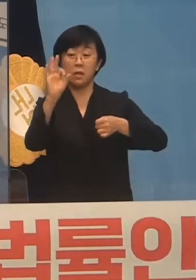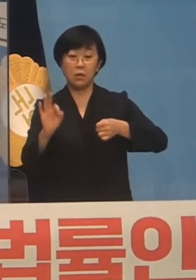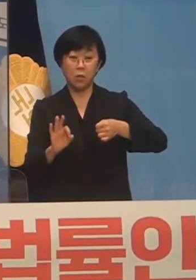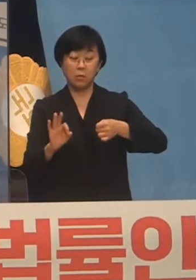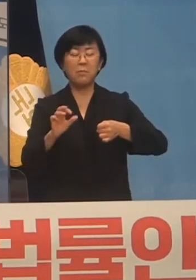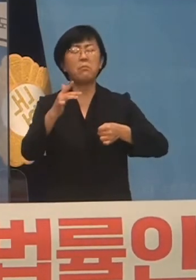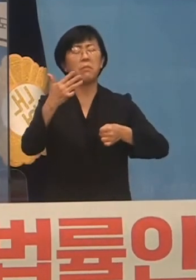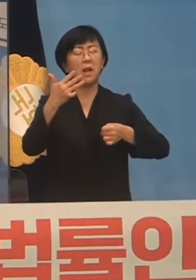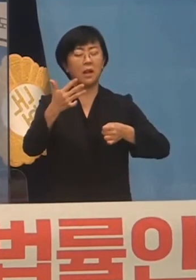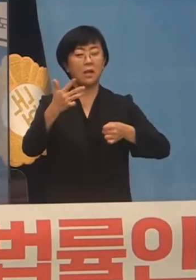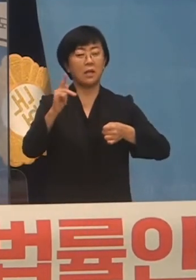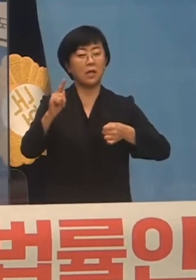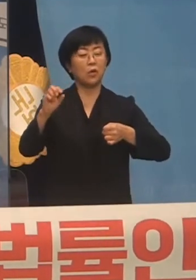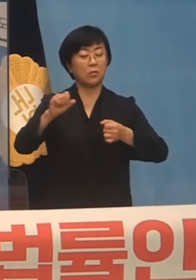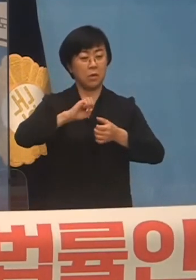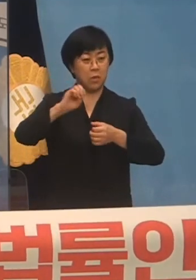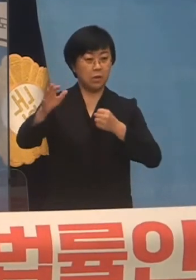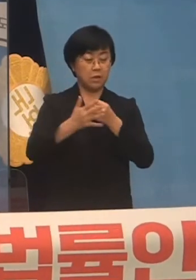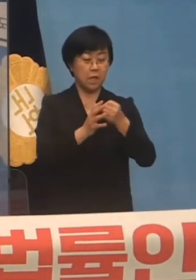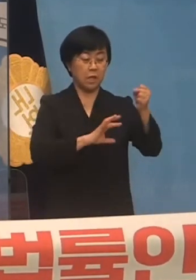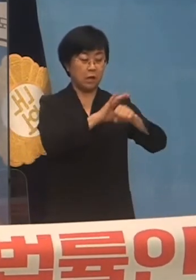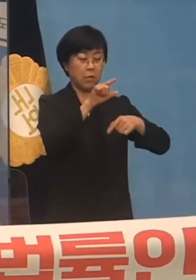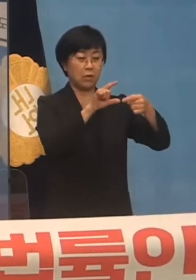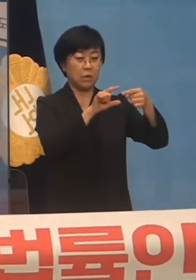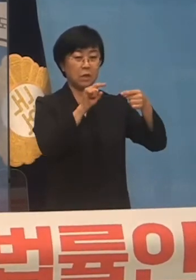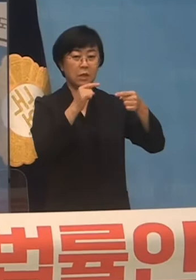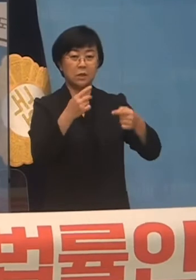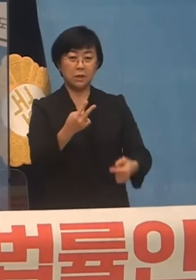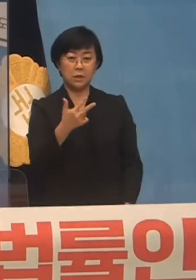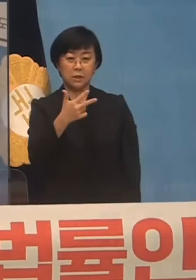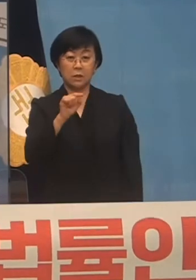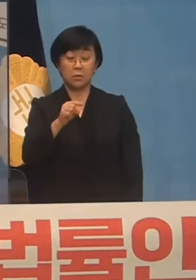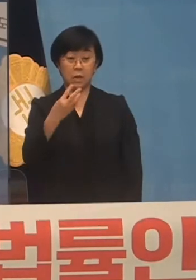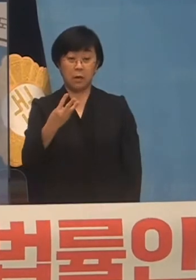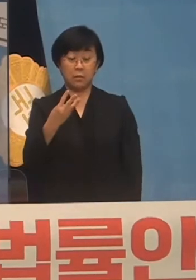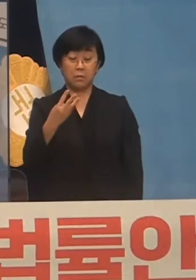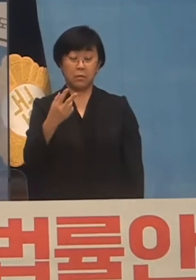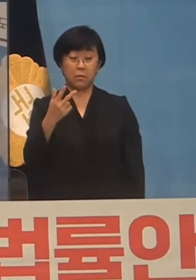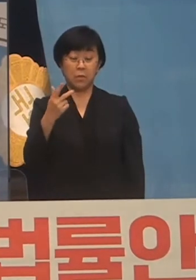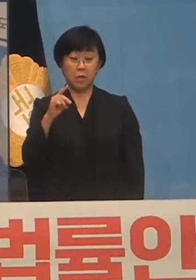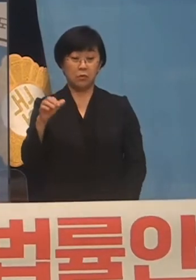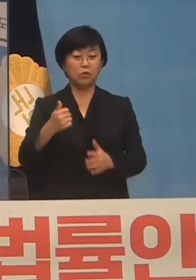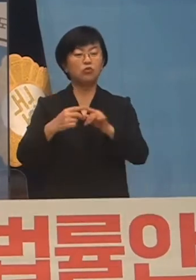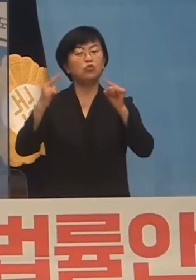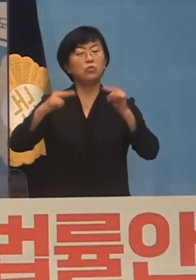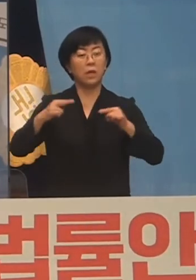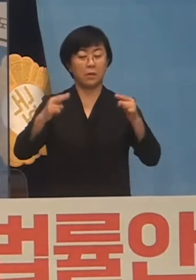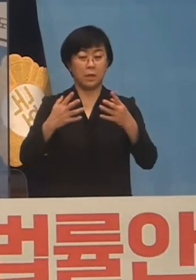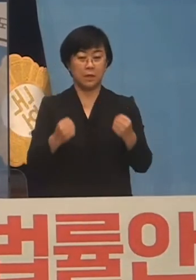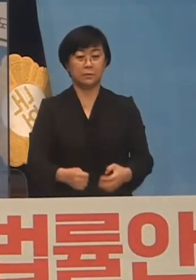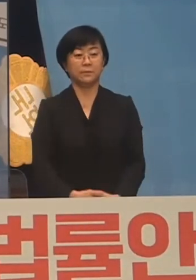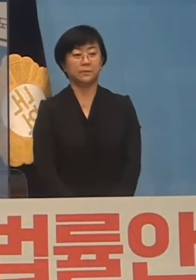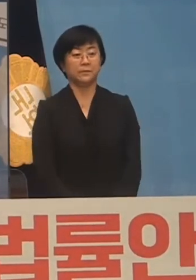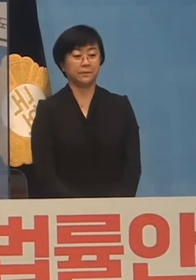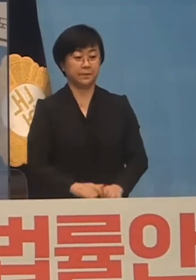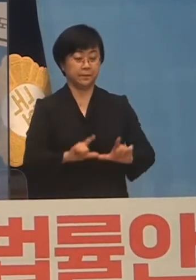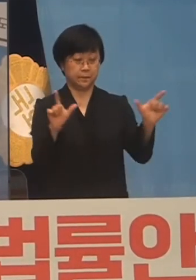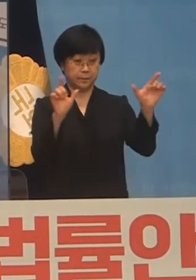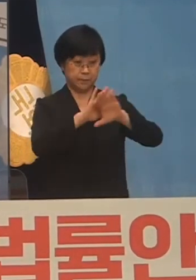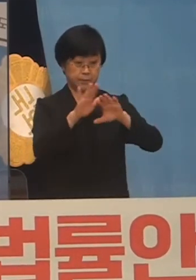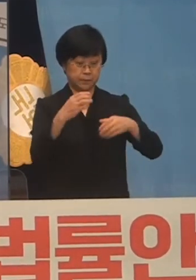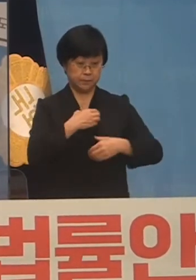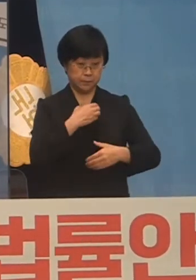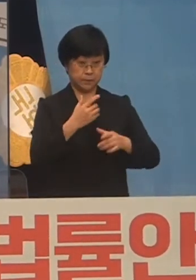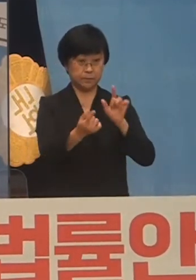15.8kg 정도인데 세계 평균 7.3kg의 두 배를 상회합니다. 기후위기에